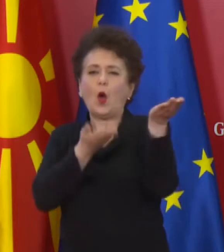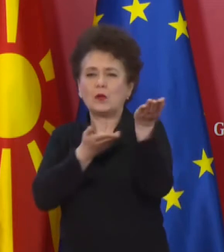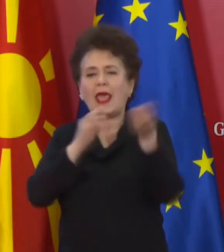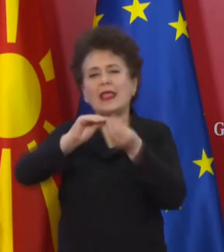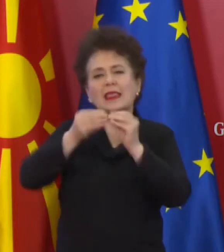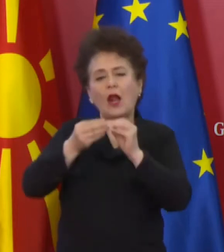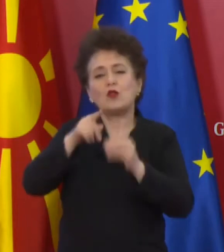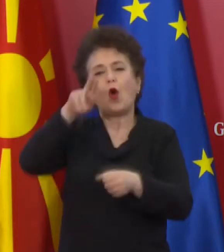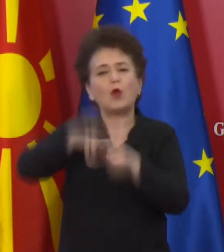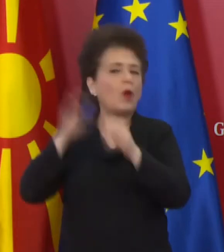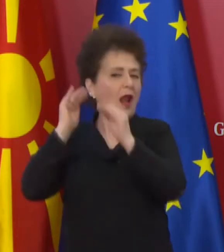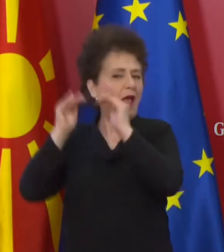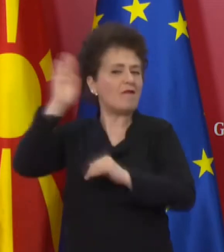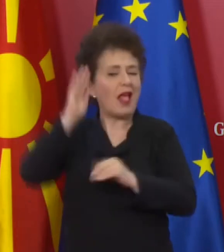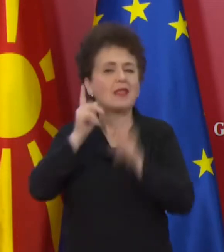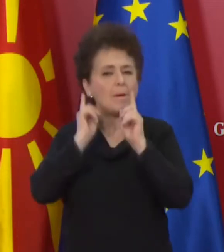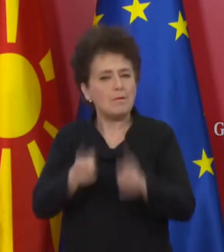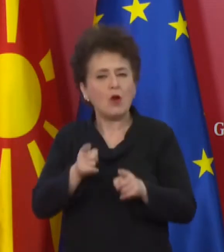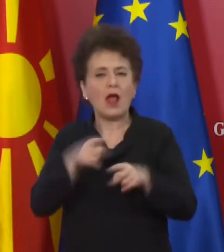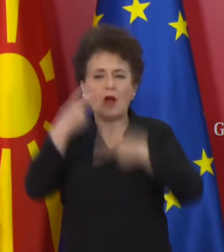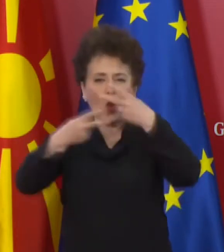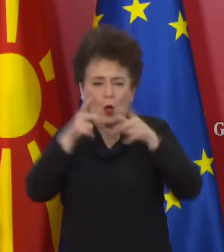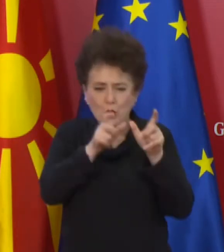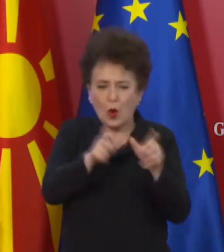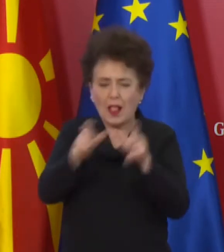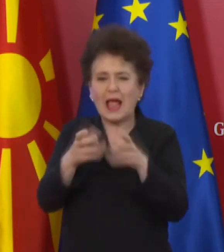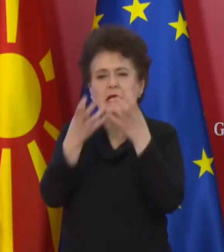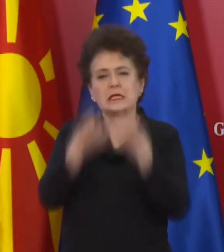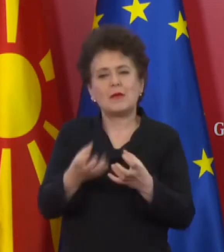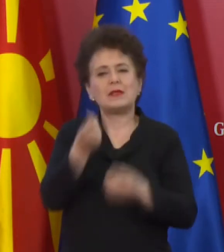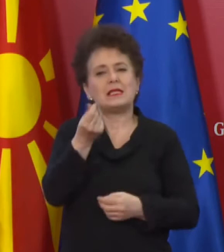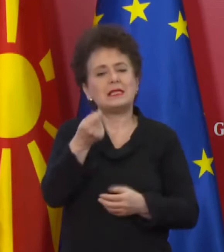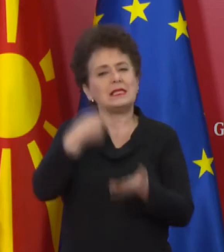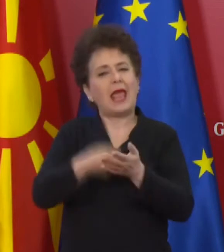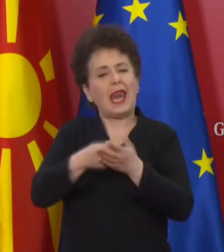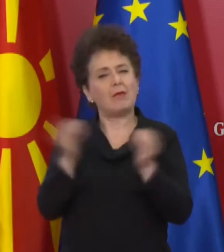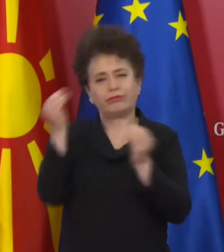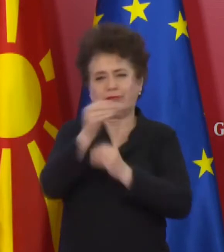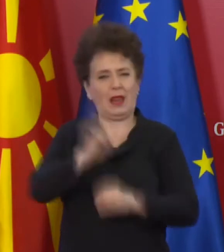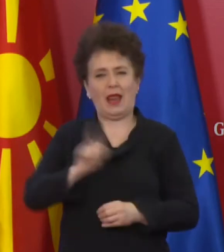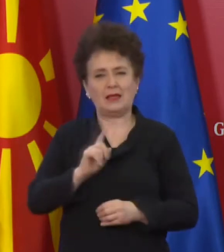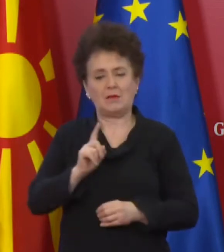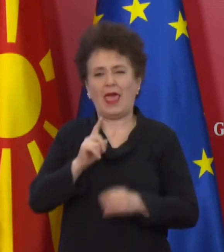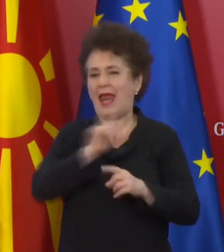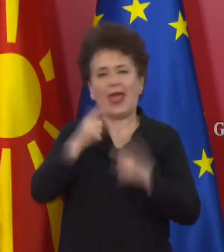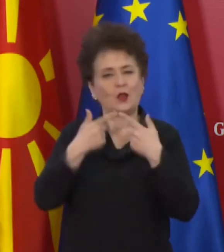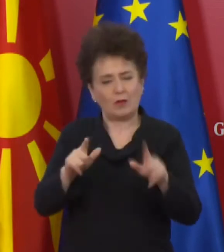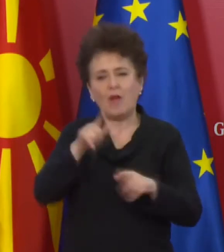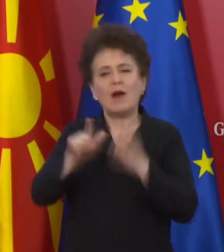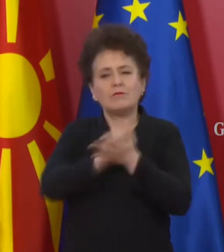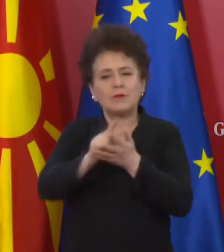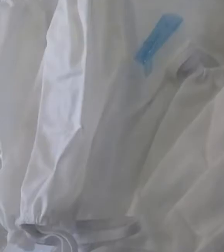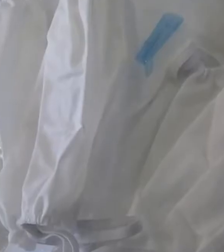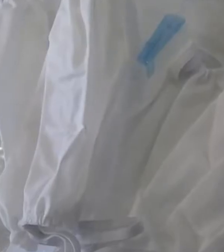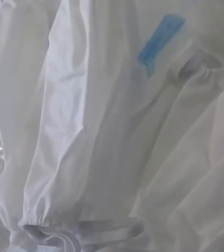janë konstatuar ndryshime të çmimeve, por me njëherë janë obliguar të veprojnë si pas vendimit dhe të njëjtit i kanë këthyër qmimet e